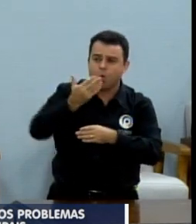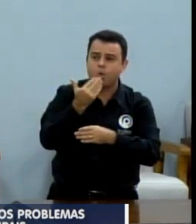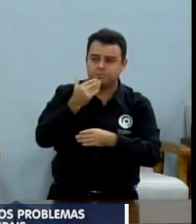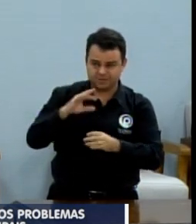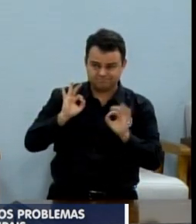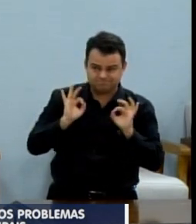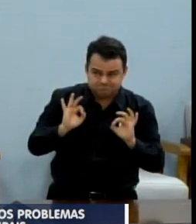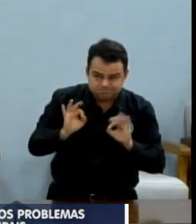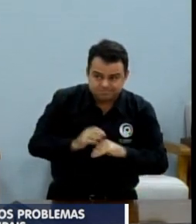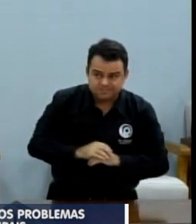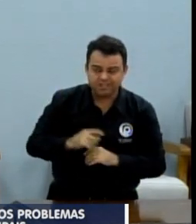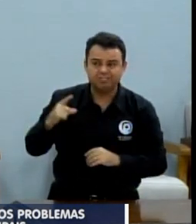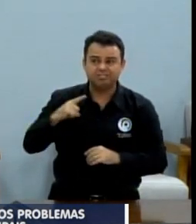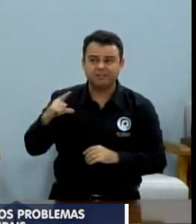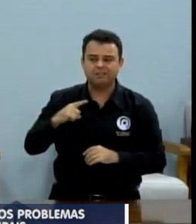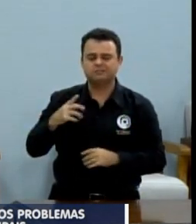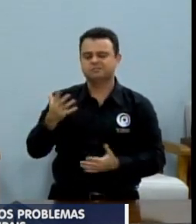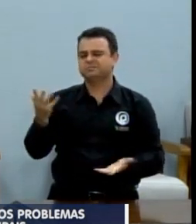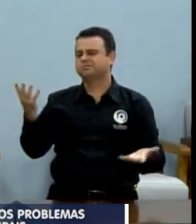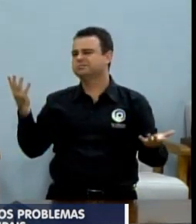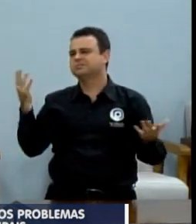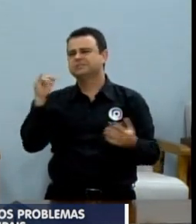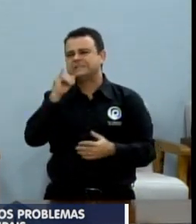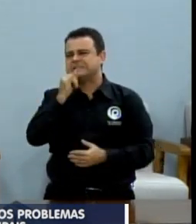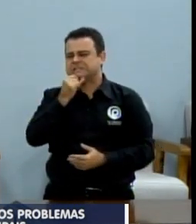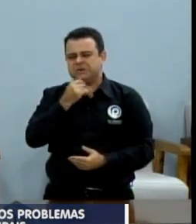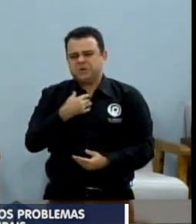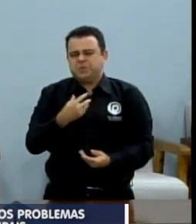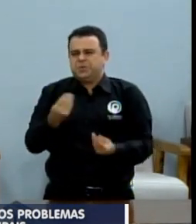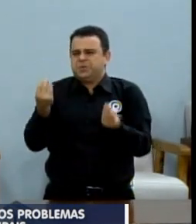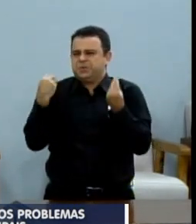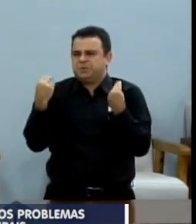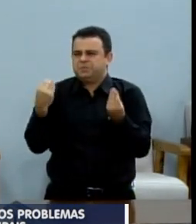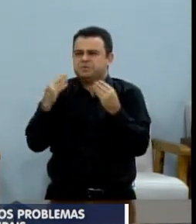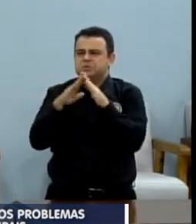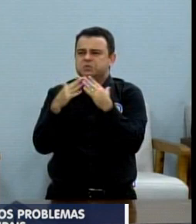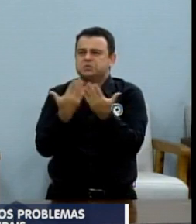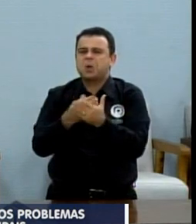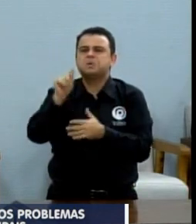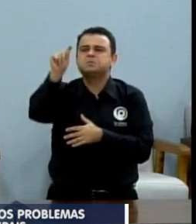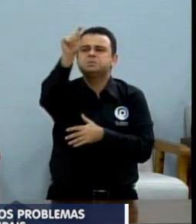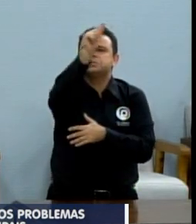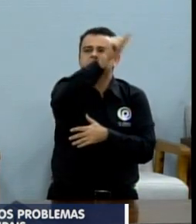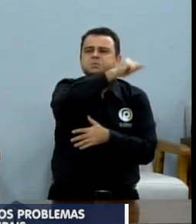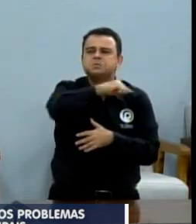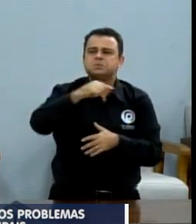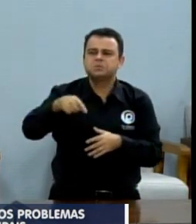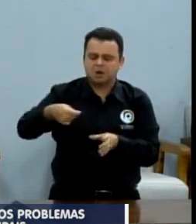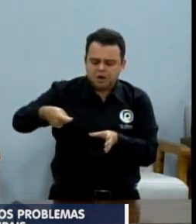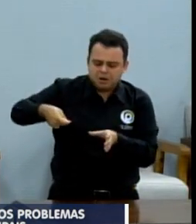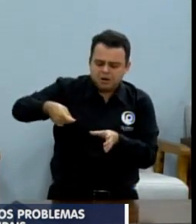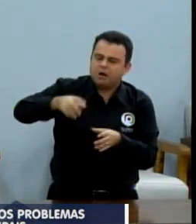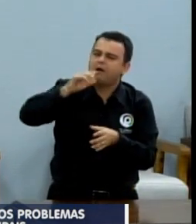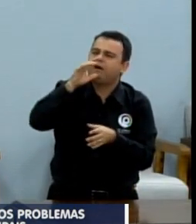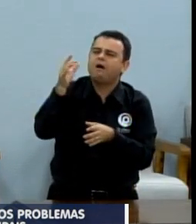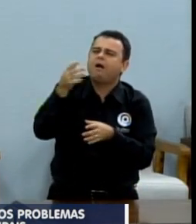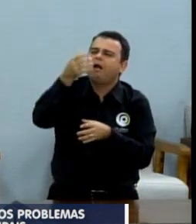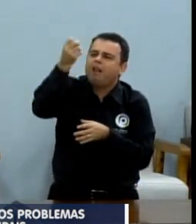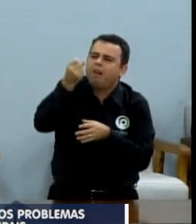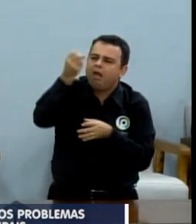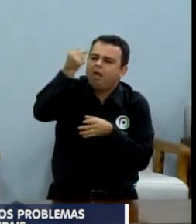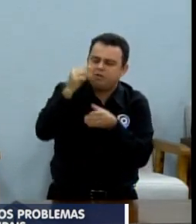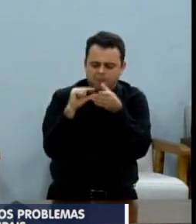sabe como é que tá é de chorar tem escola que eles estão servindo um dedo e meio de leite para as crianças